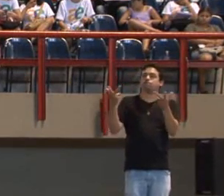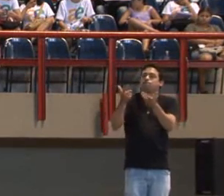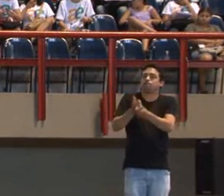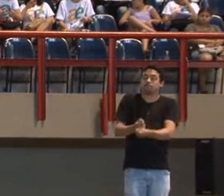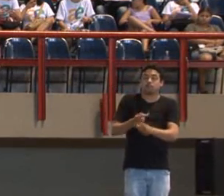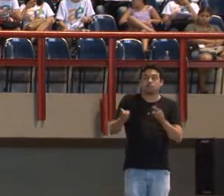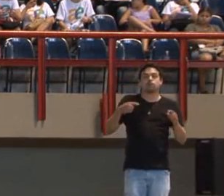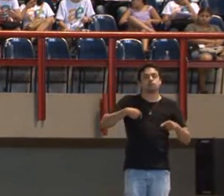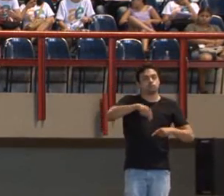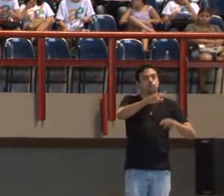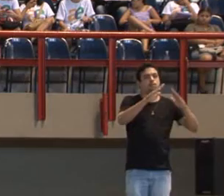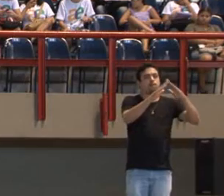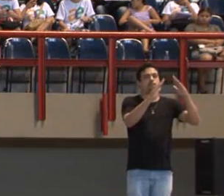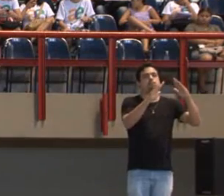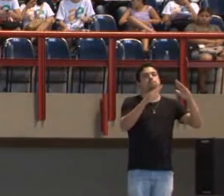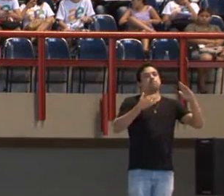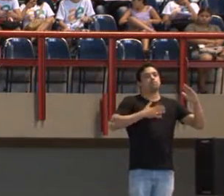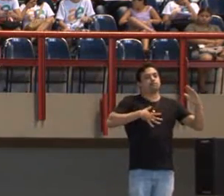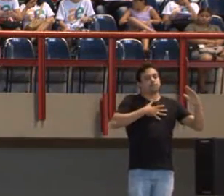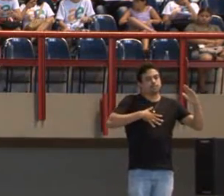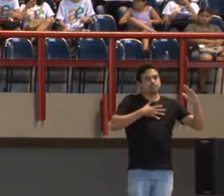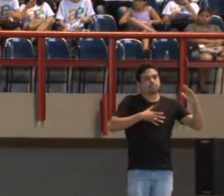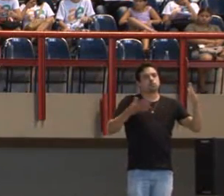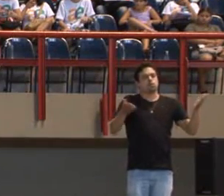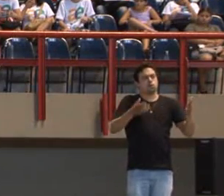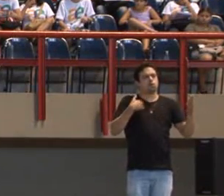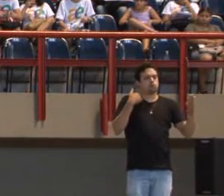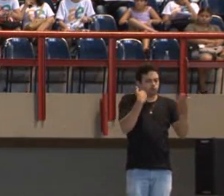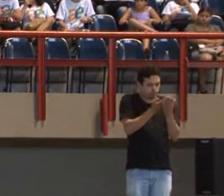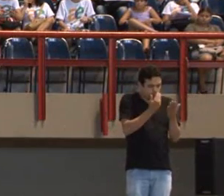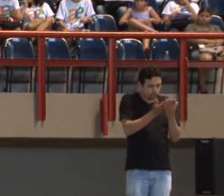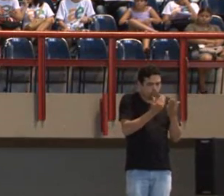você foi para casa feliz e disse, hoje eu vou